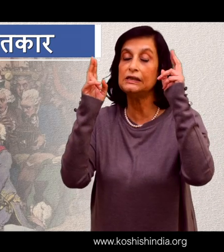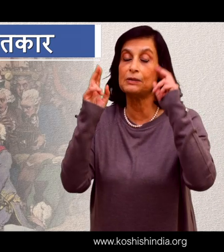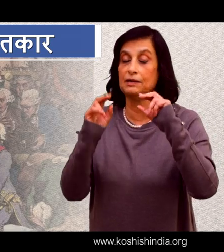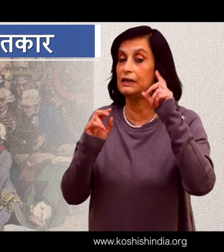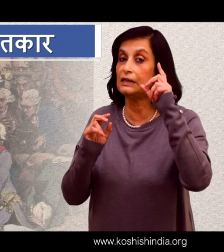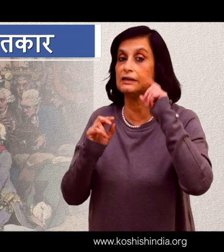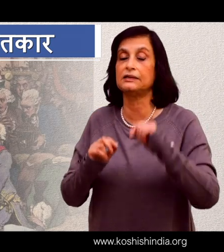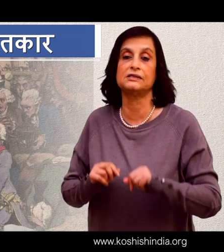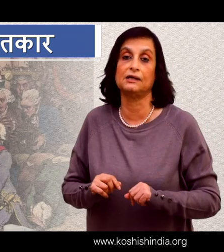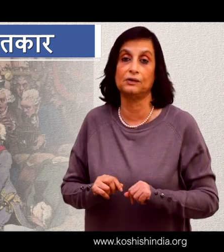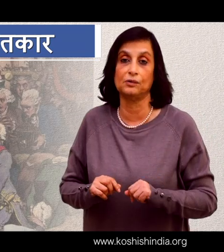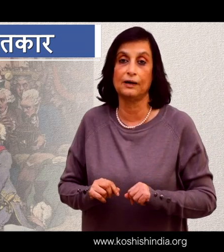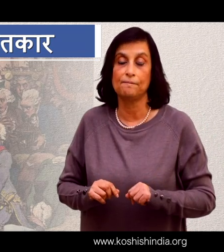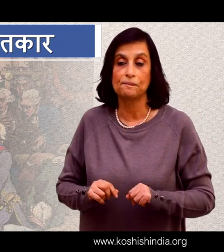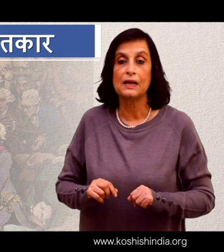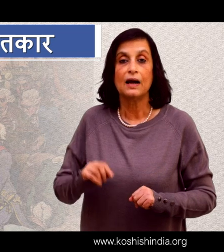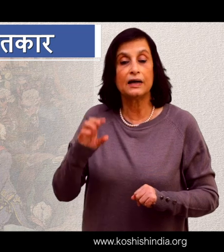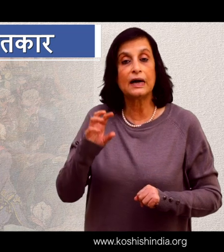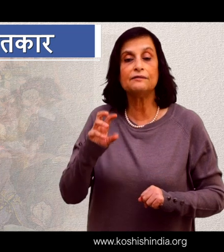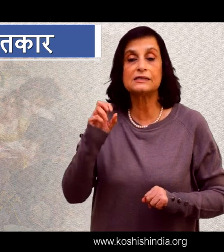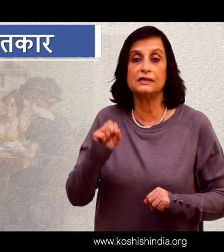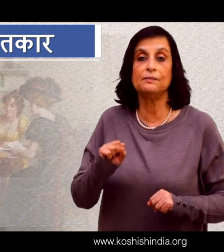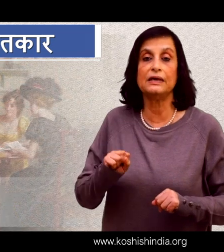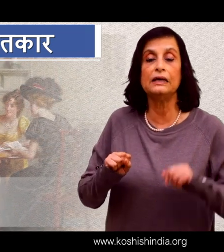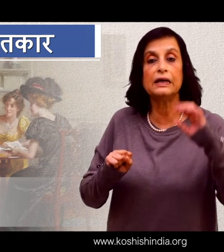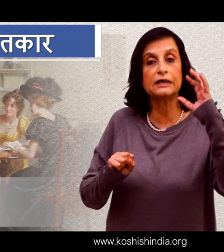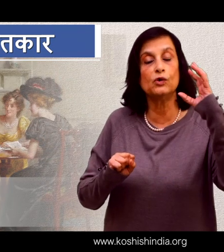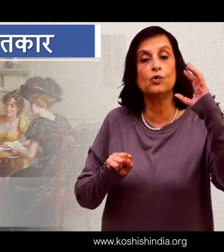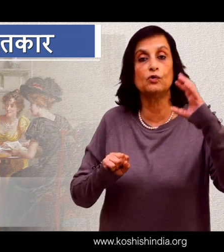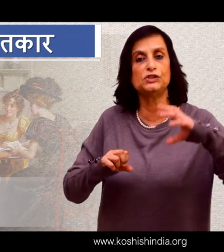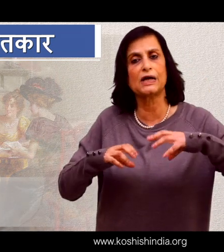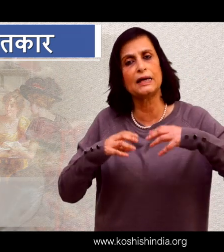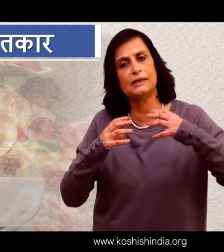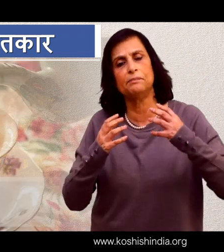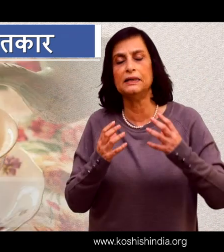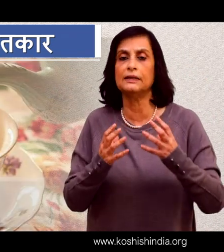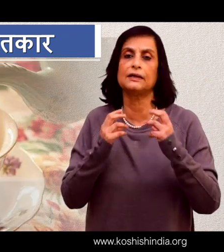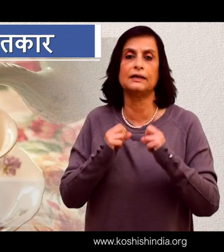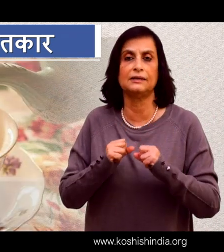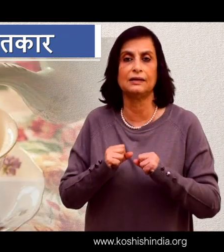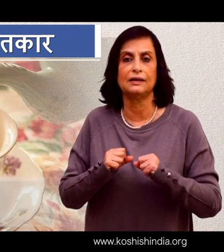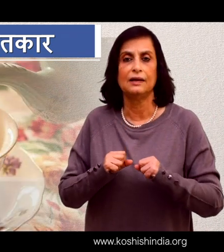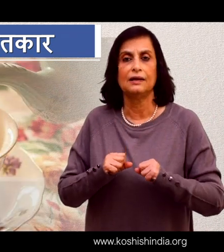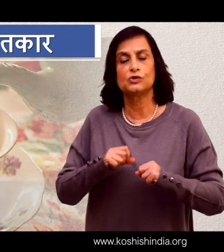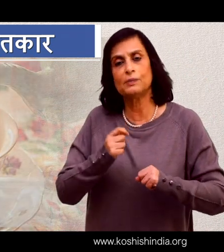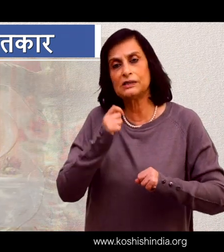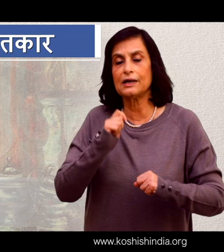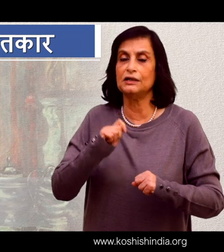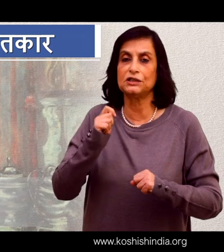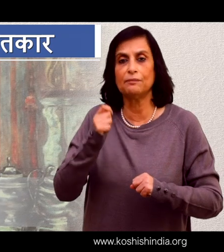इंग्लैंडऔरचीनकेबारेमेंएकतथ्यजाननाहोगा।18वीं शताब्दीमेंइंग्लैंडकेलोग चायकेबहुतआदीहोगएथे।उन्हें सुबहऔरशाम